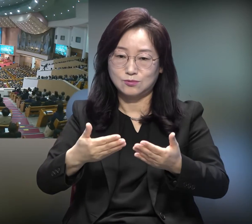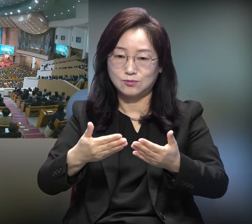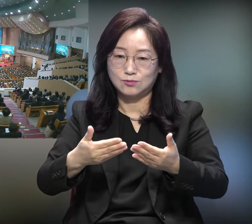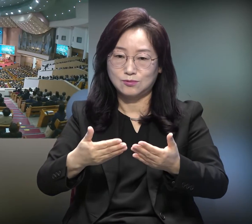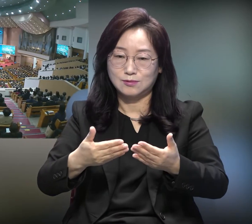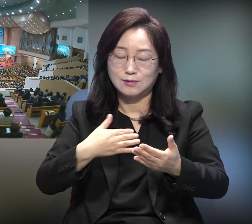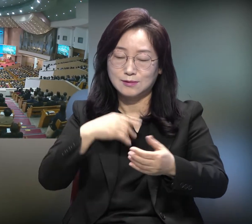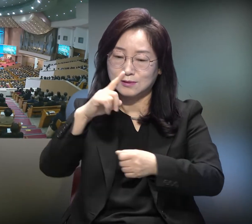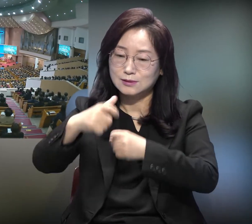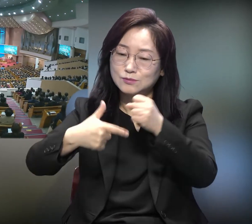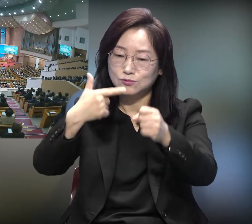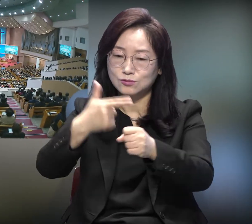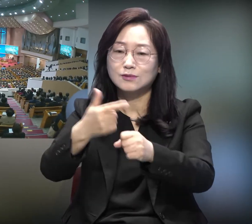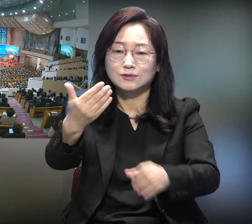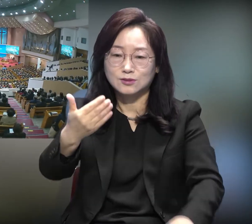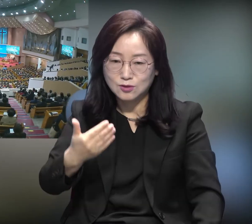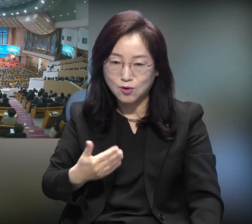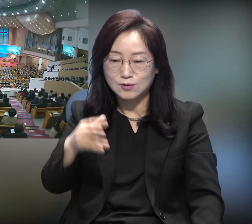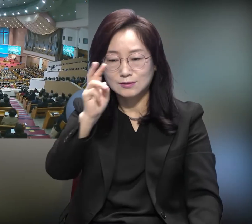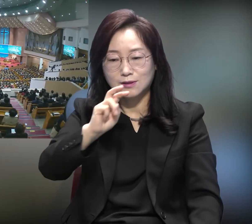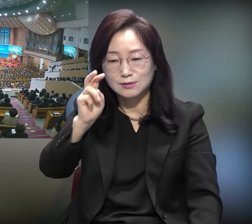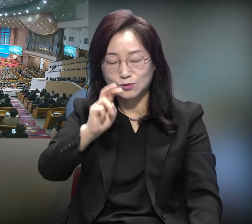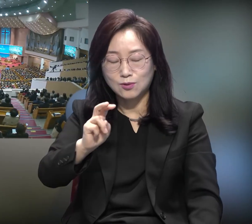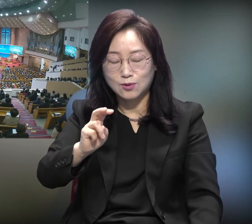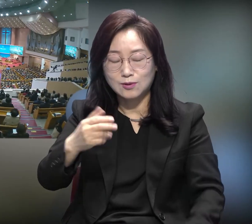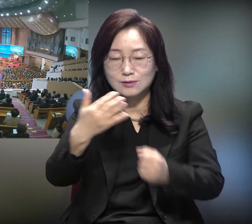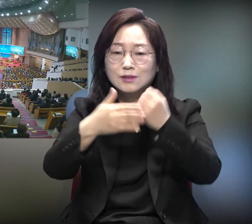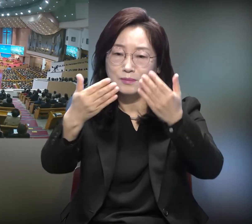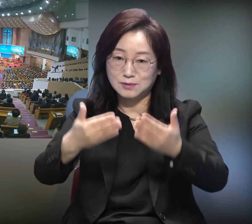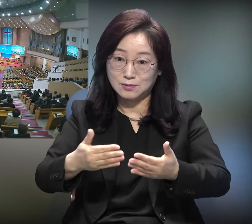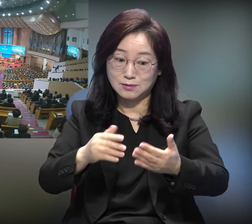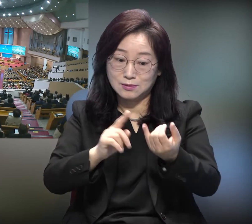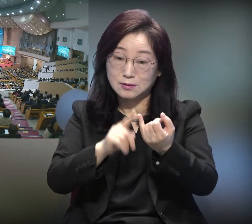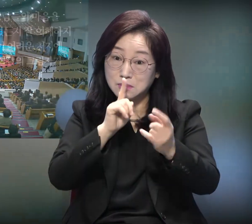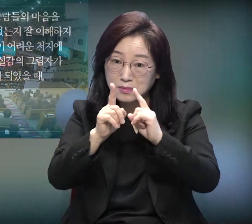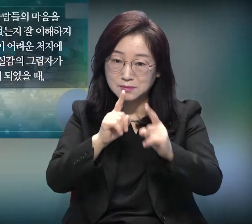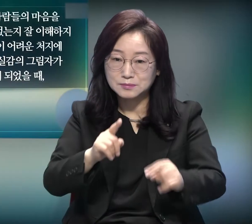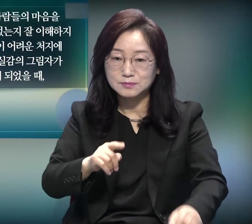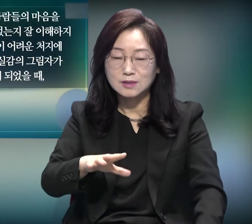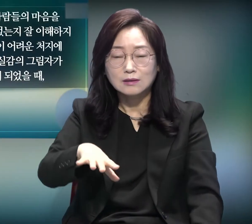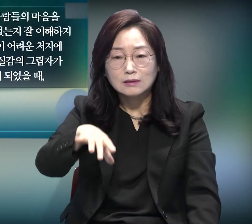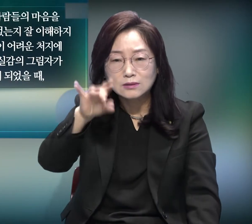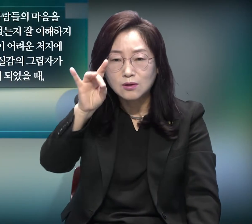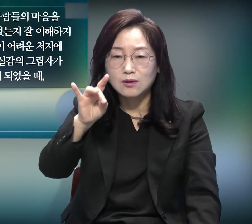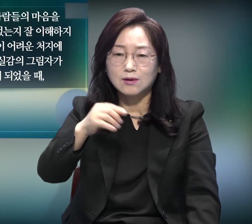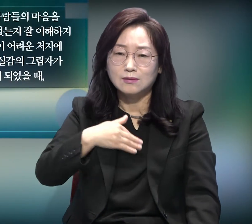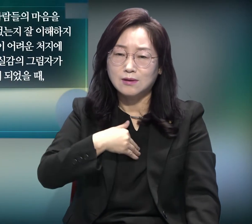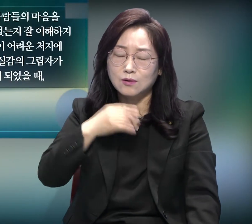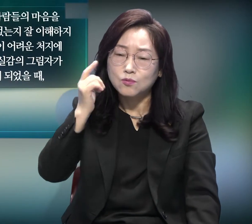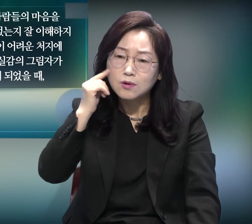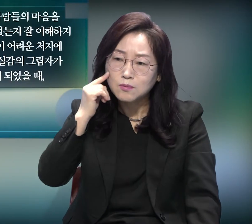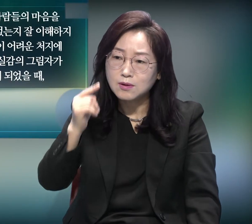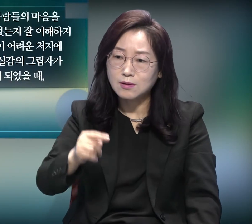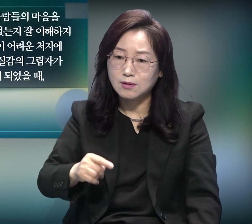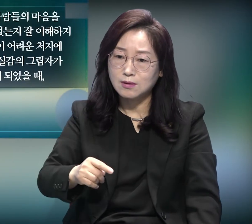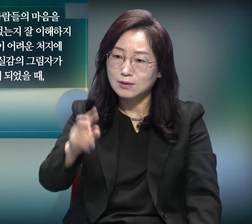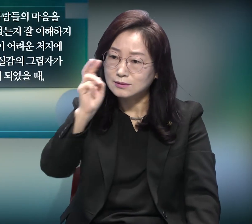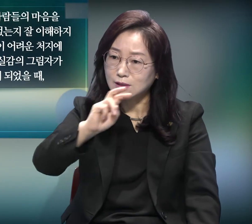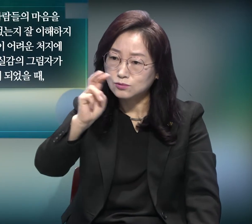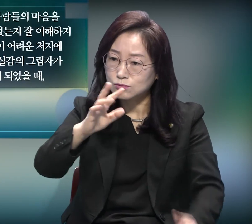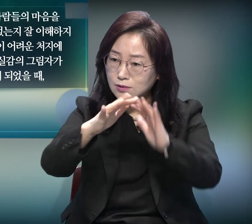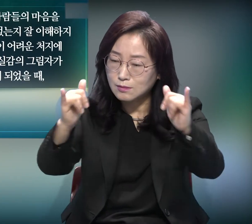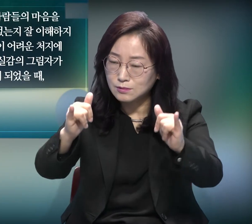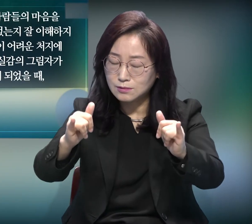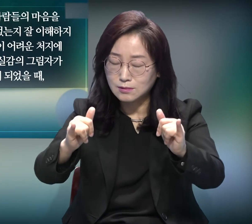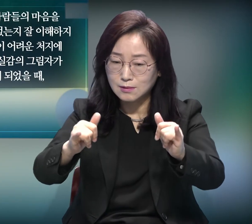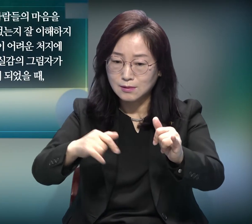10년 전 지은 찬송을 통해서 자기가 은혜를 받으면서 이런 고백을 합니다. 나는 처음에 왜 이 찬송이 사람들의 마음을 그렇게도 움직이고 감동을 주었는지 잘